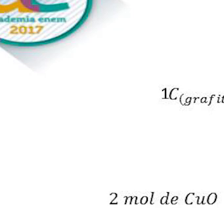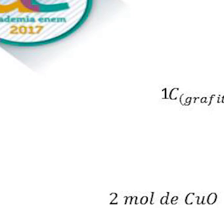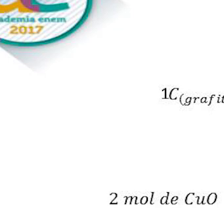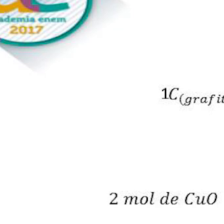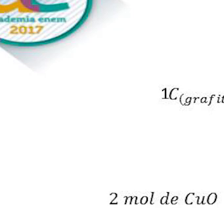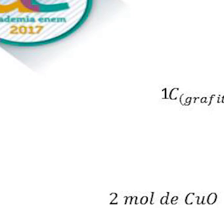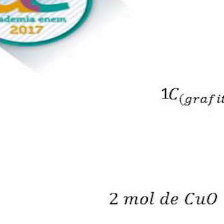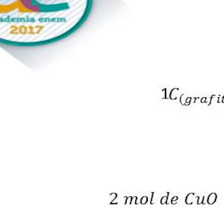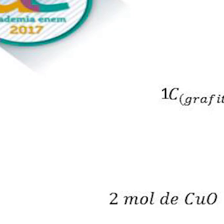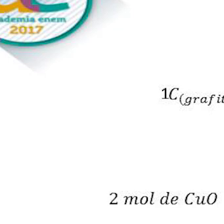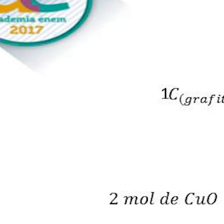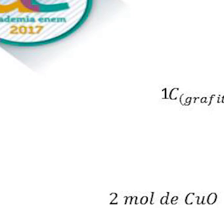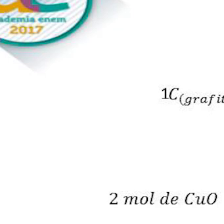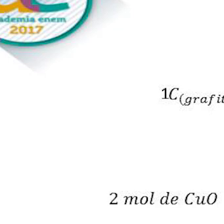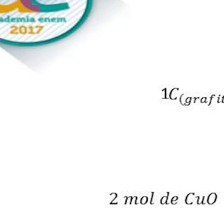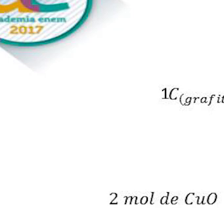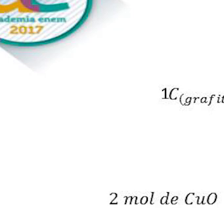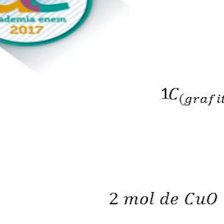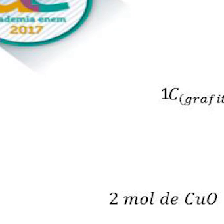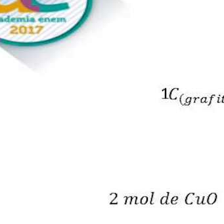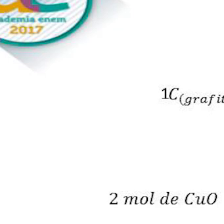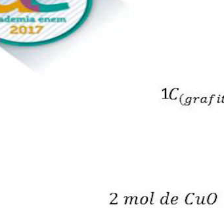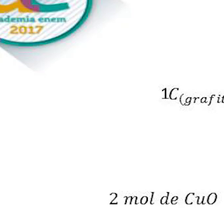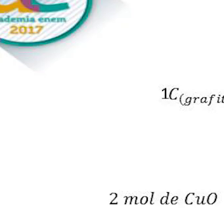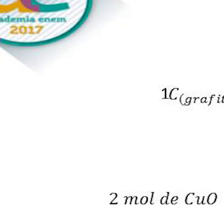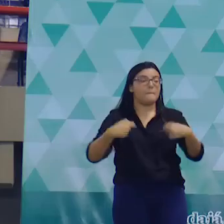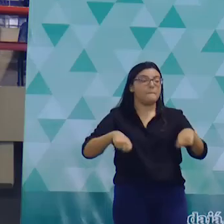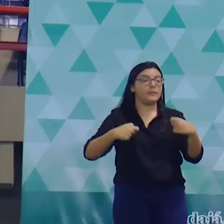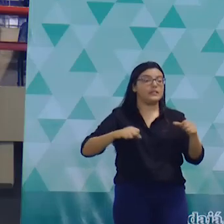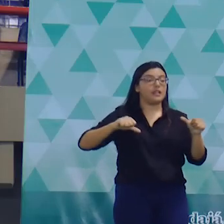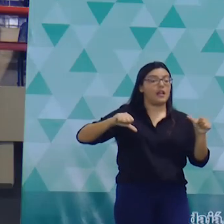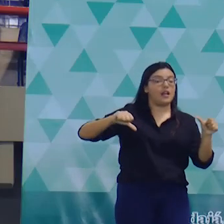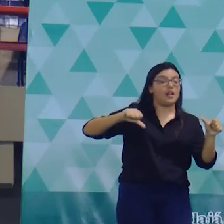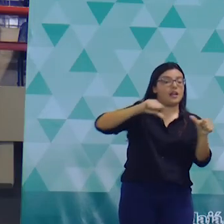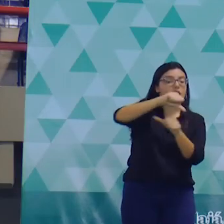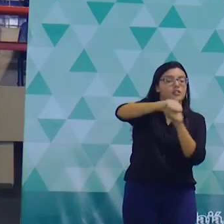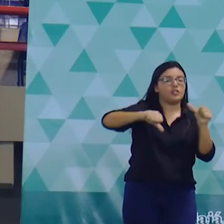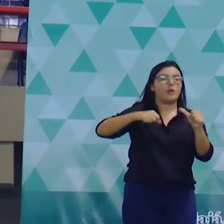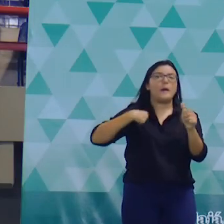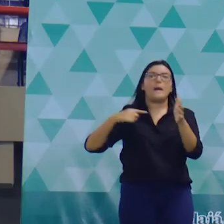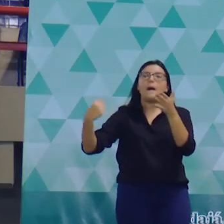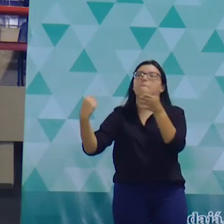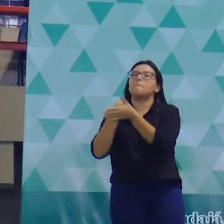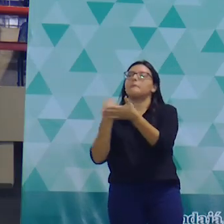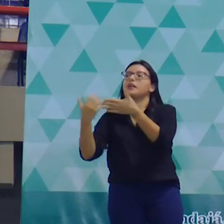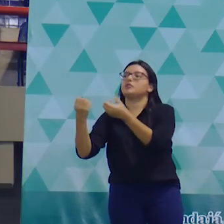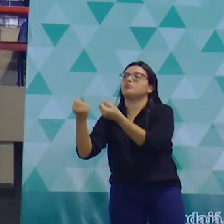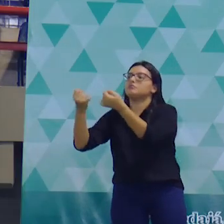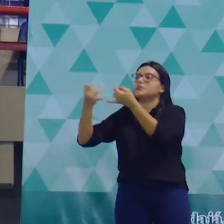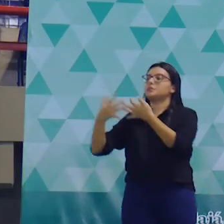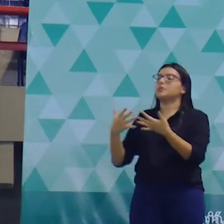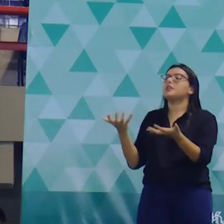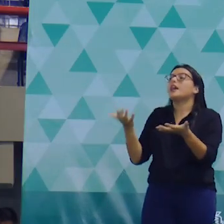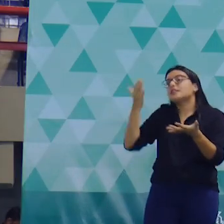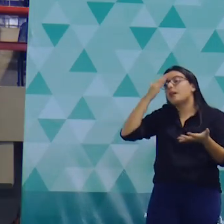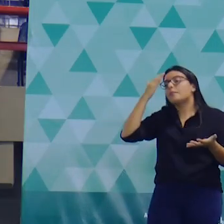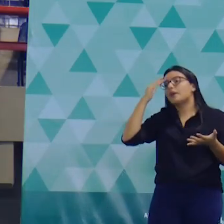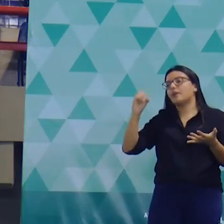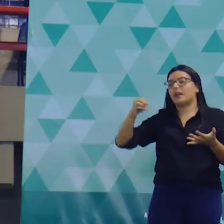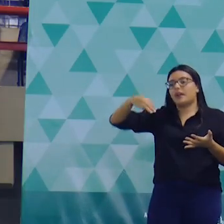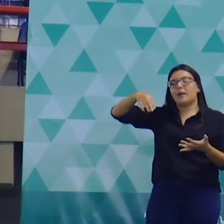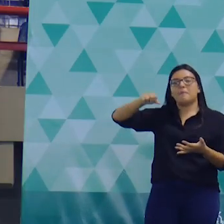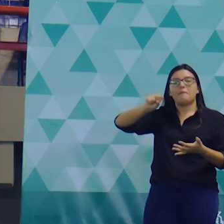mol, 2 para 1, você vai transformar mol para o que a questão quiser. E o que a questão quer o quê?